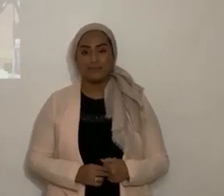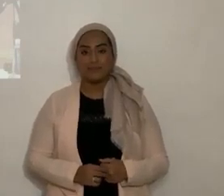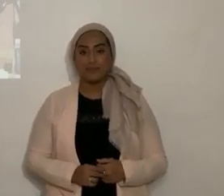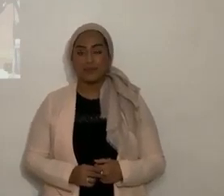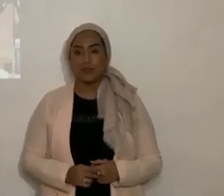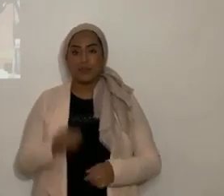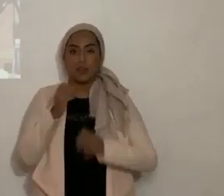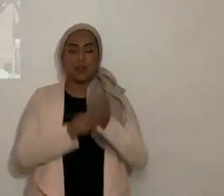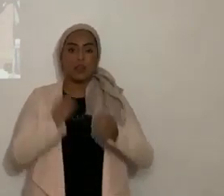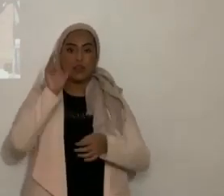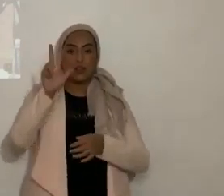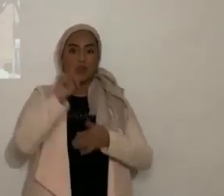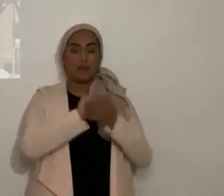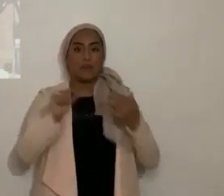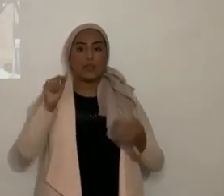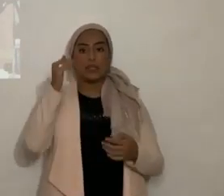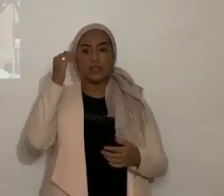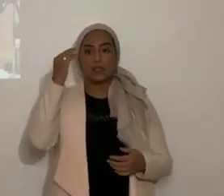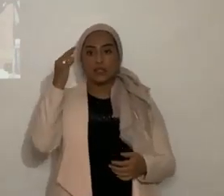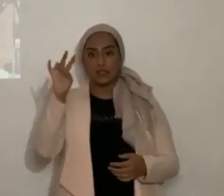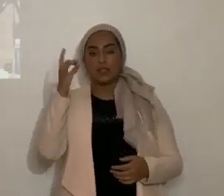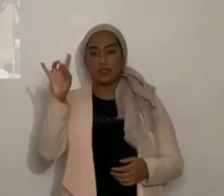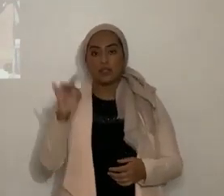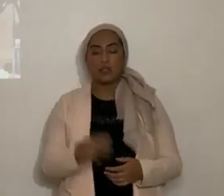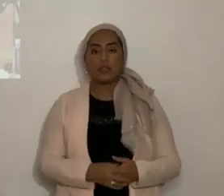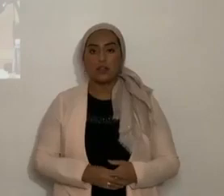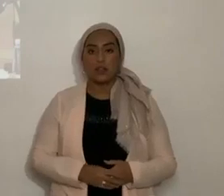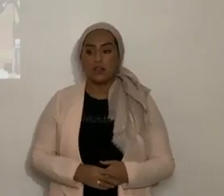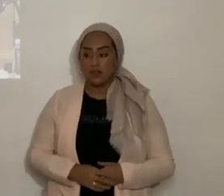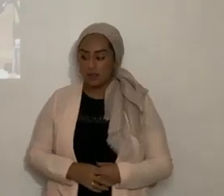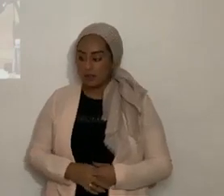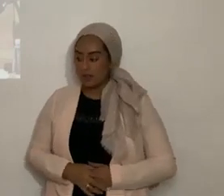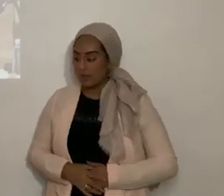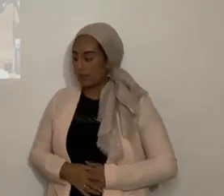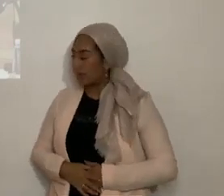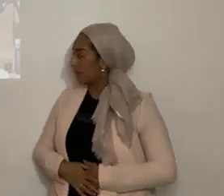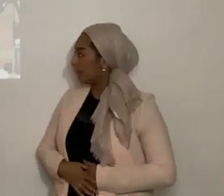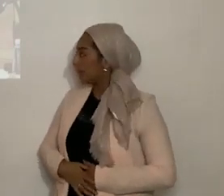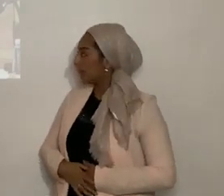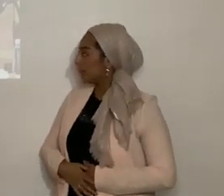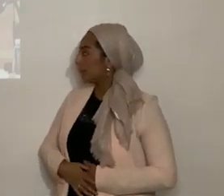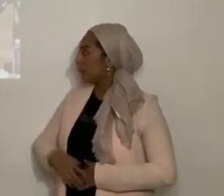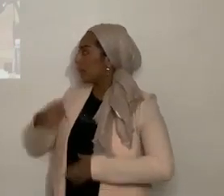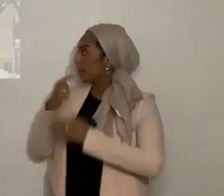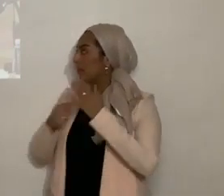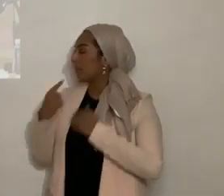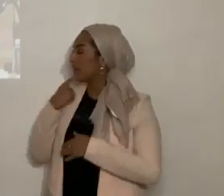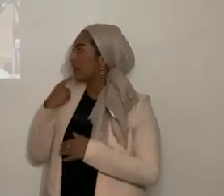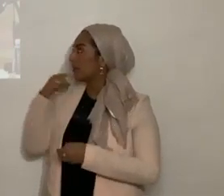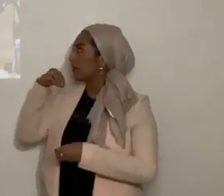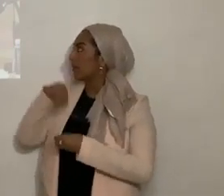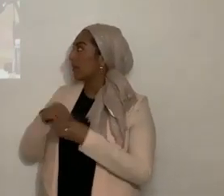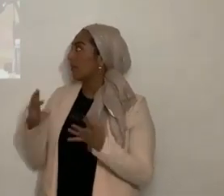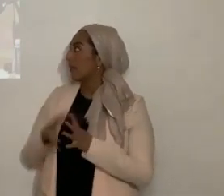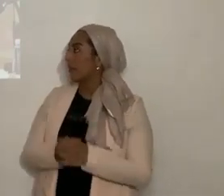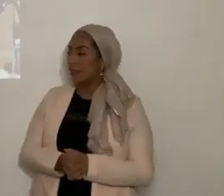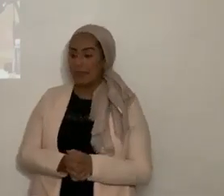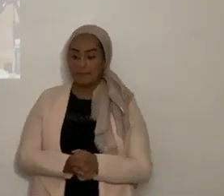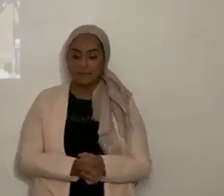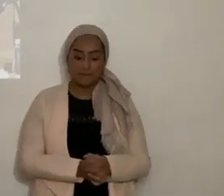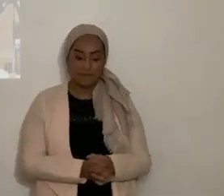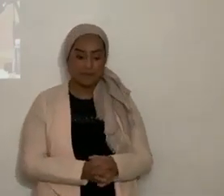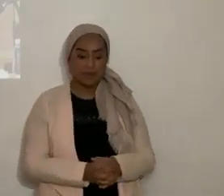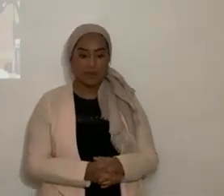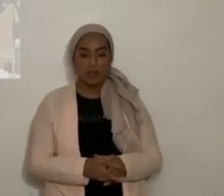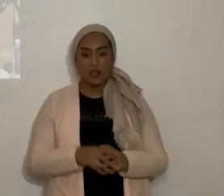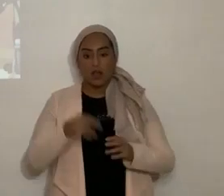Habacuc 3, versos 17 y 18. Habacuc 3, versos 17 y 18. ¿Qué dice? Fíjense cómo